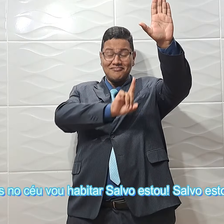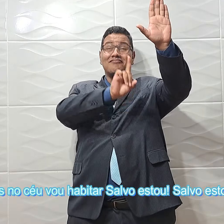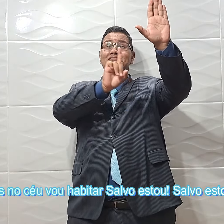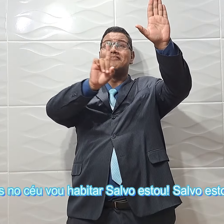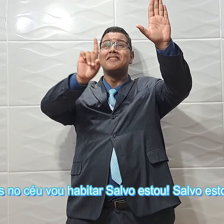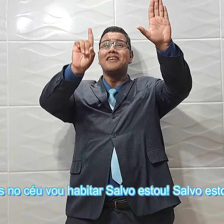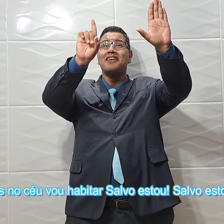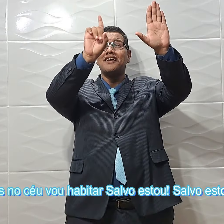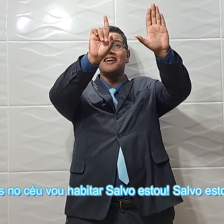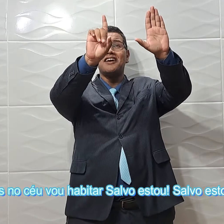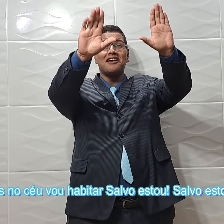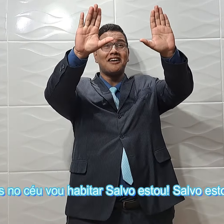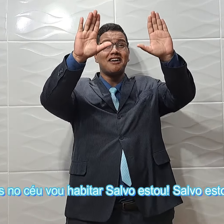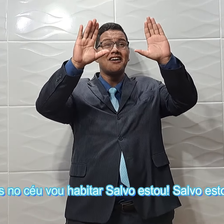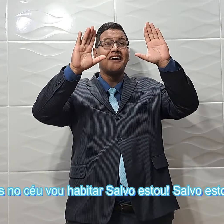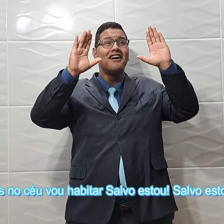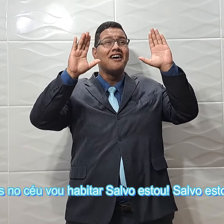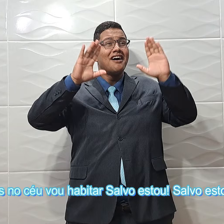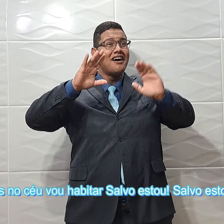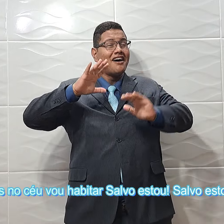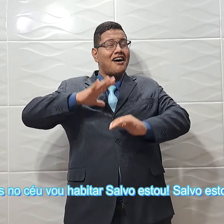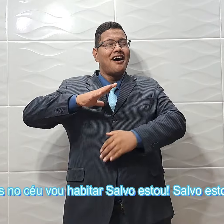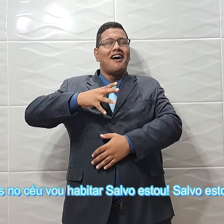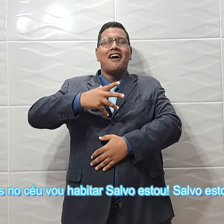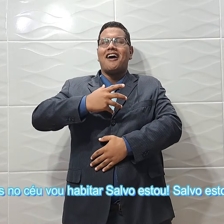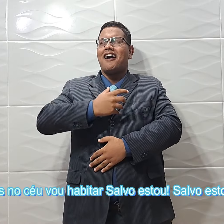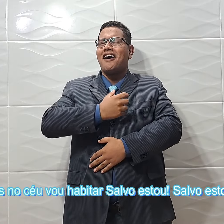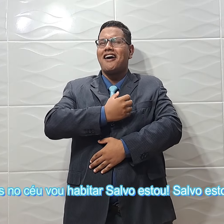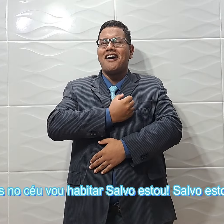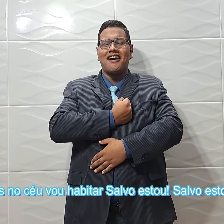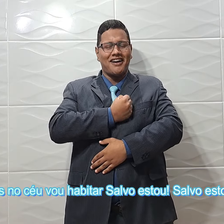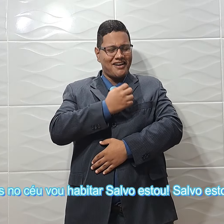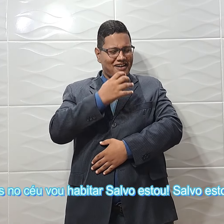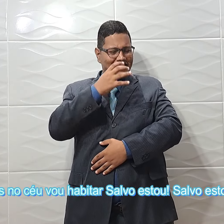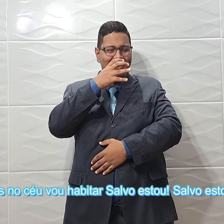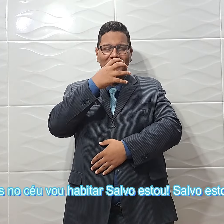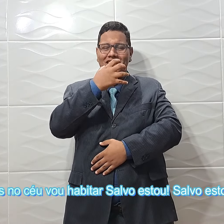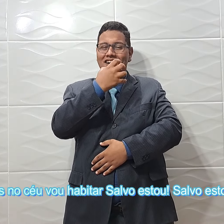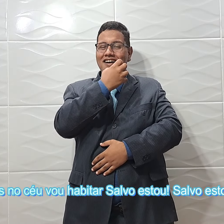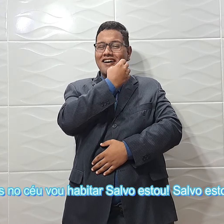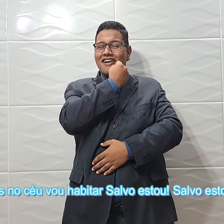habitar. Salvo estou, salvo estou.